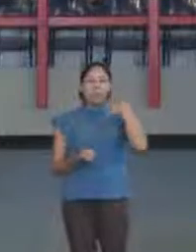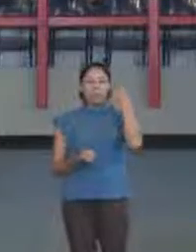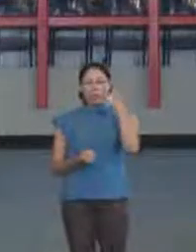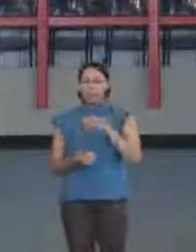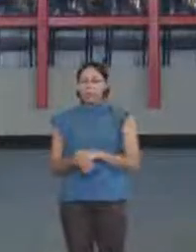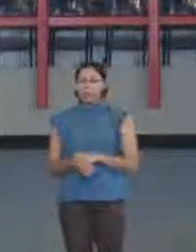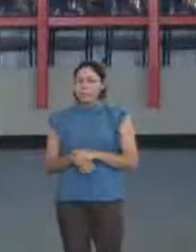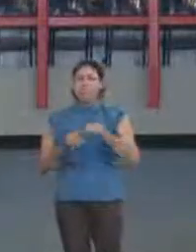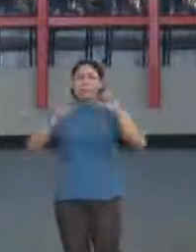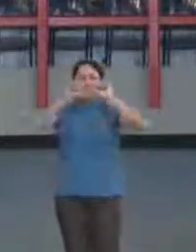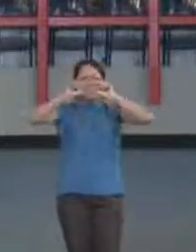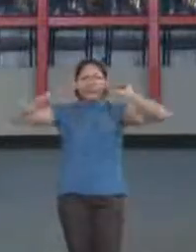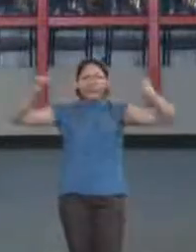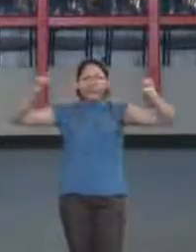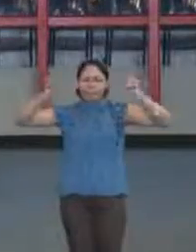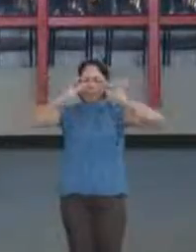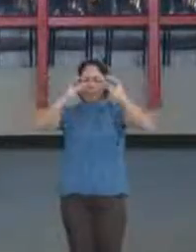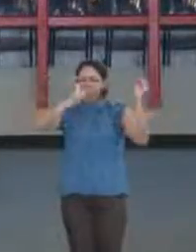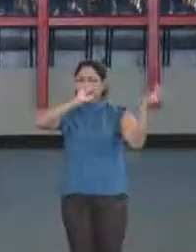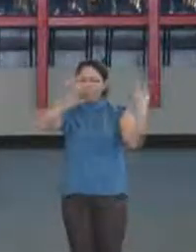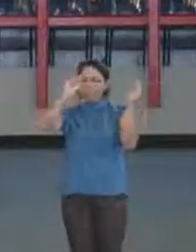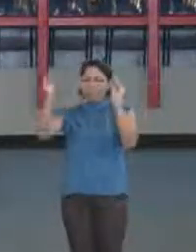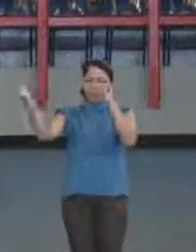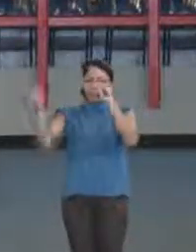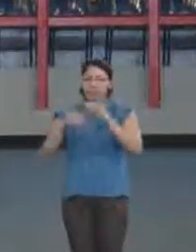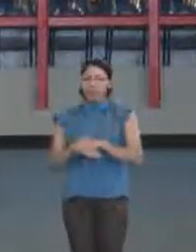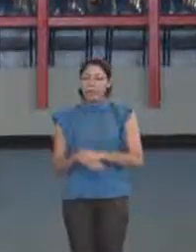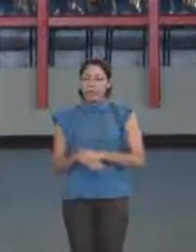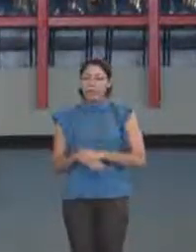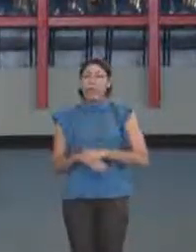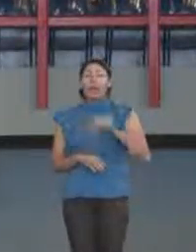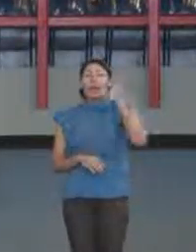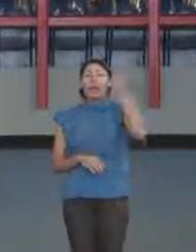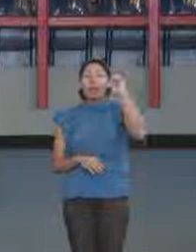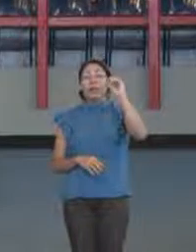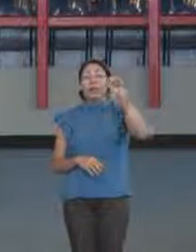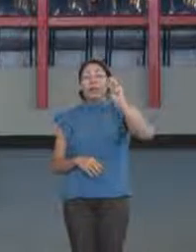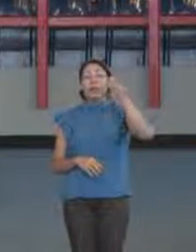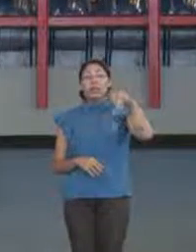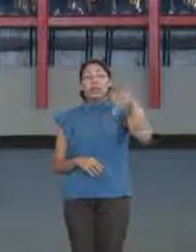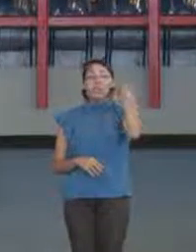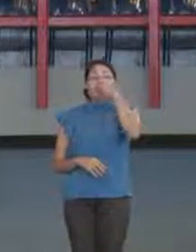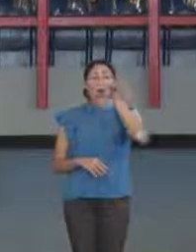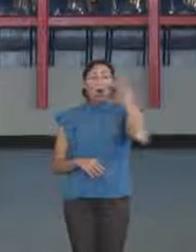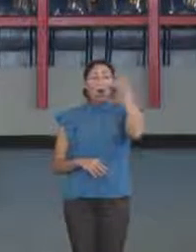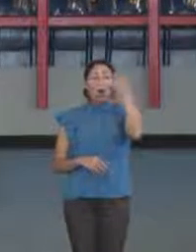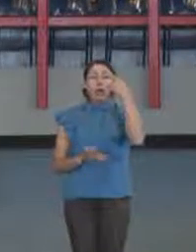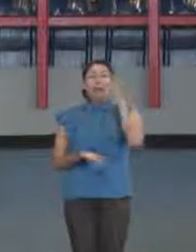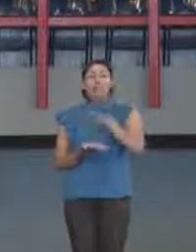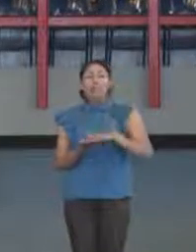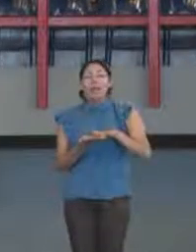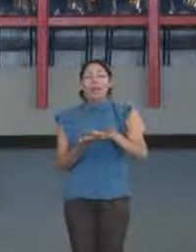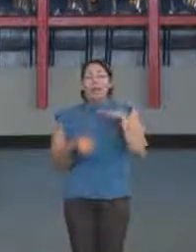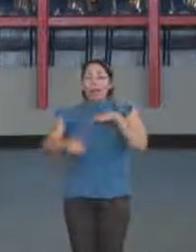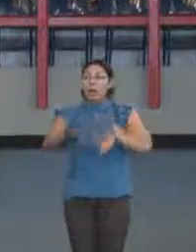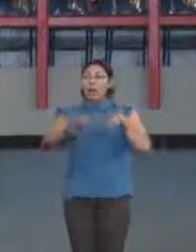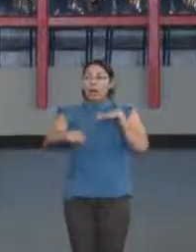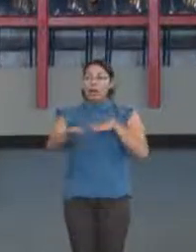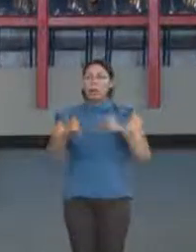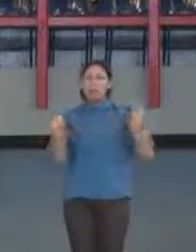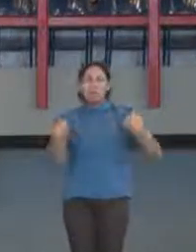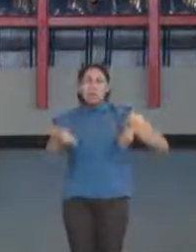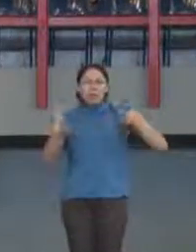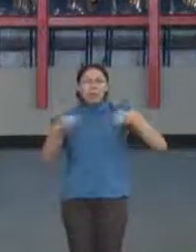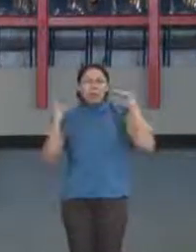margem superior. A 10 km por hora, nenhum veículo. Era necessário colocar isso,